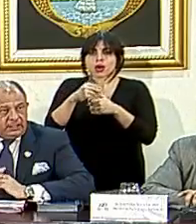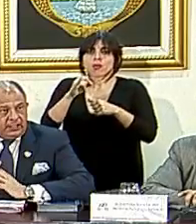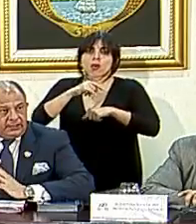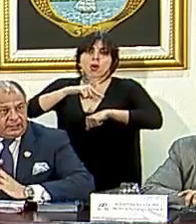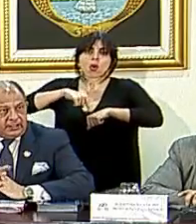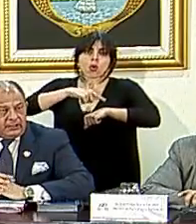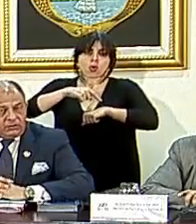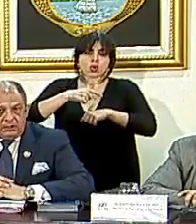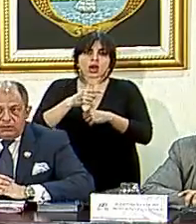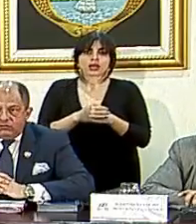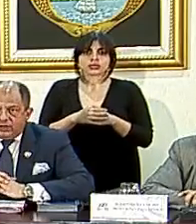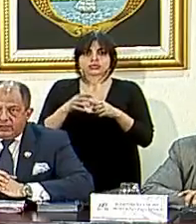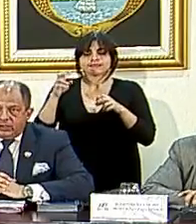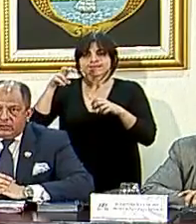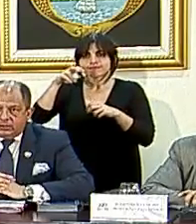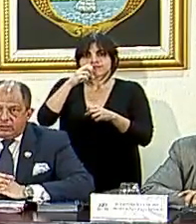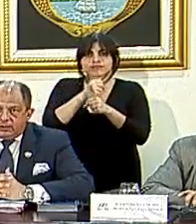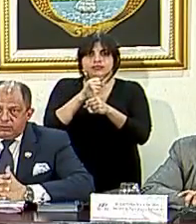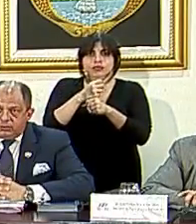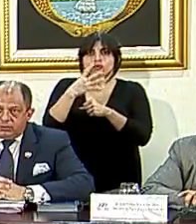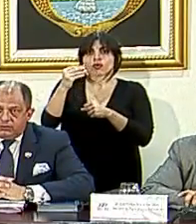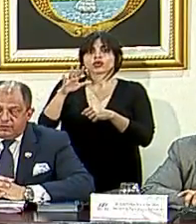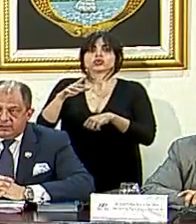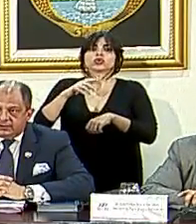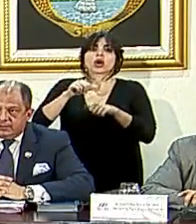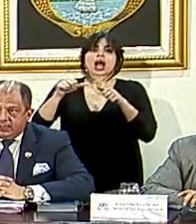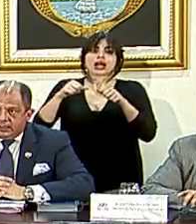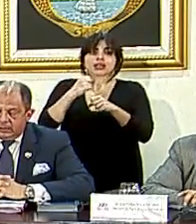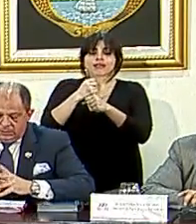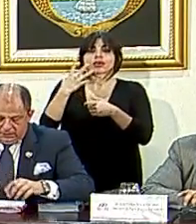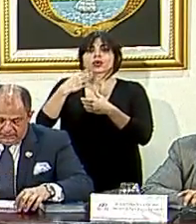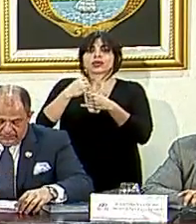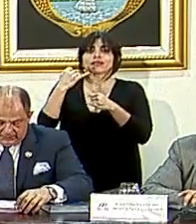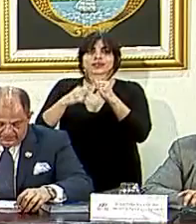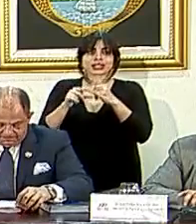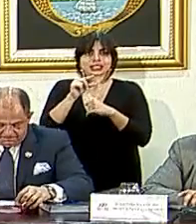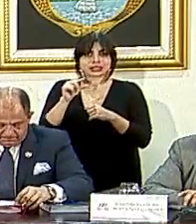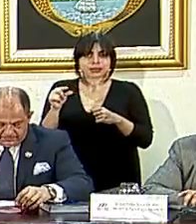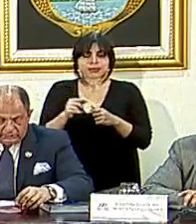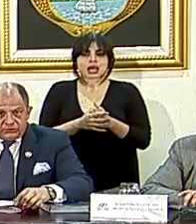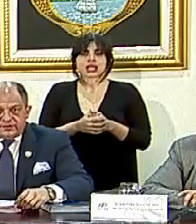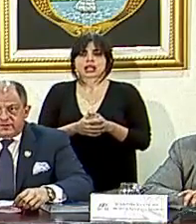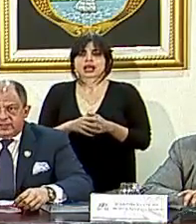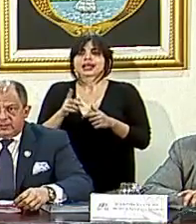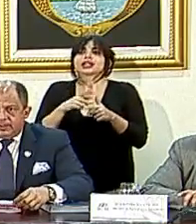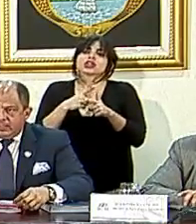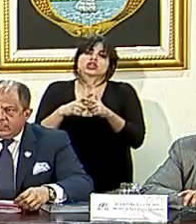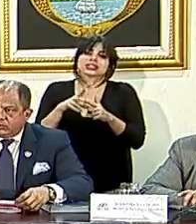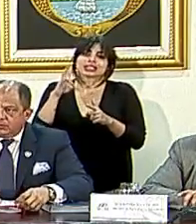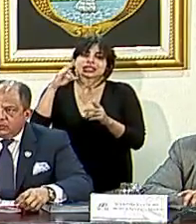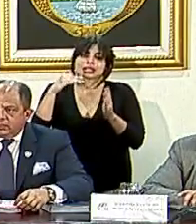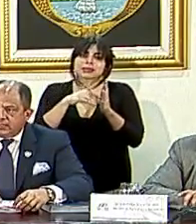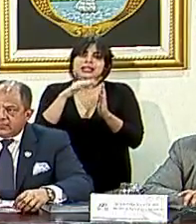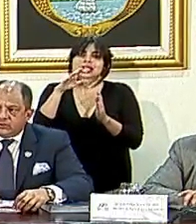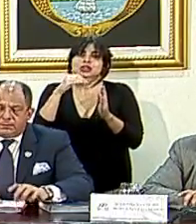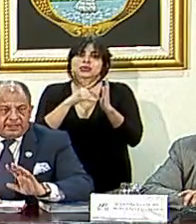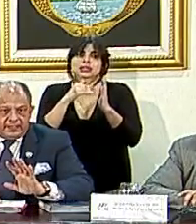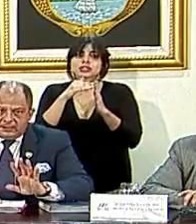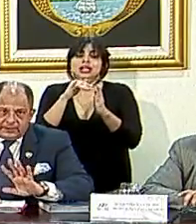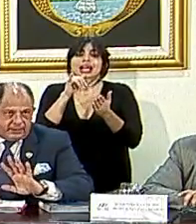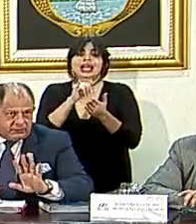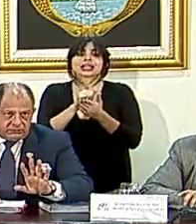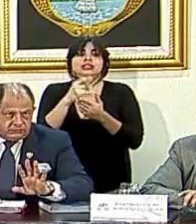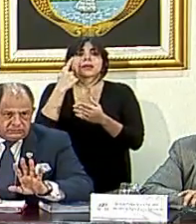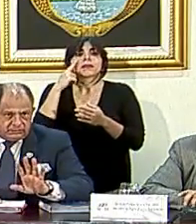horas en terreno fuera de horario de trabajo, incluidos los fines de semana. Entonces, 7.500 millones, esto